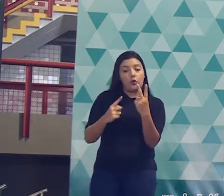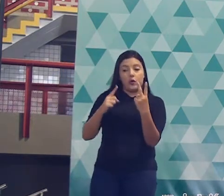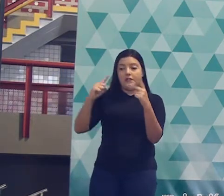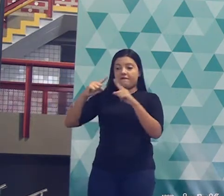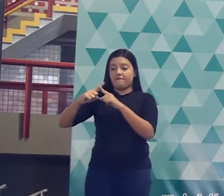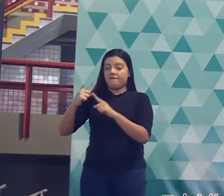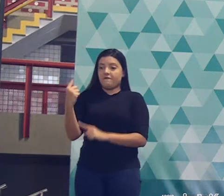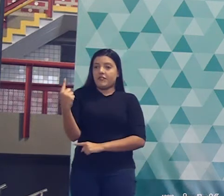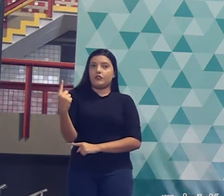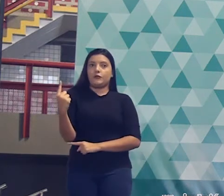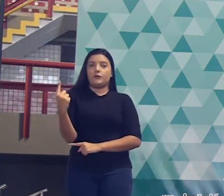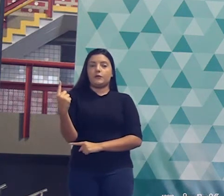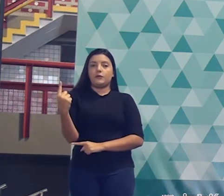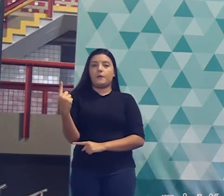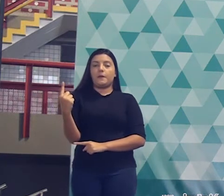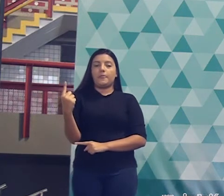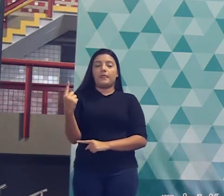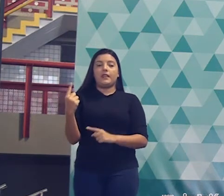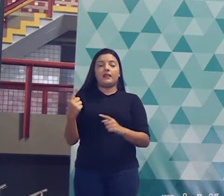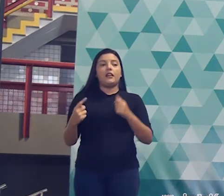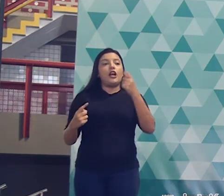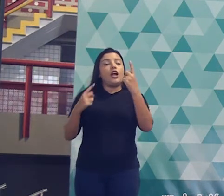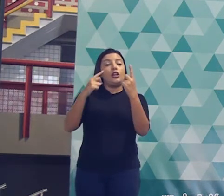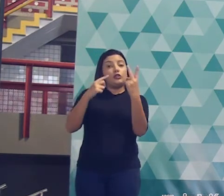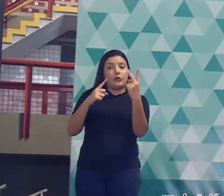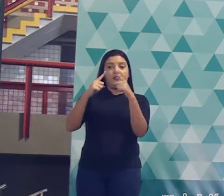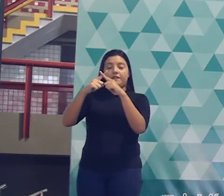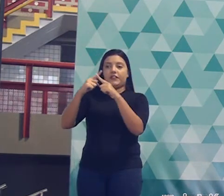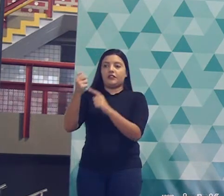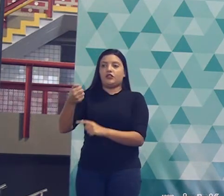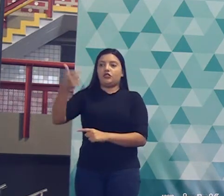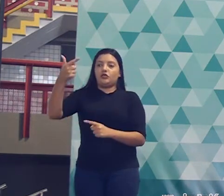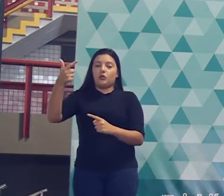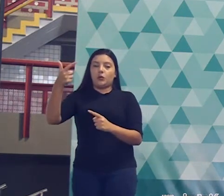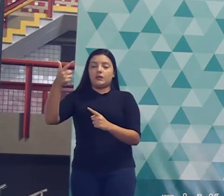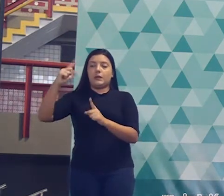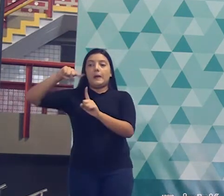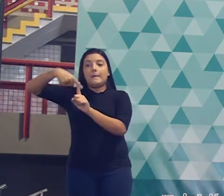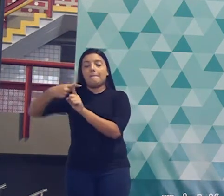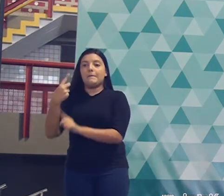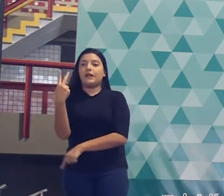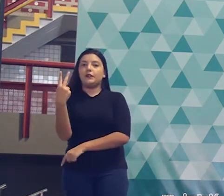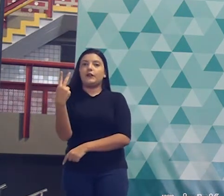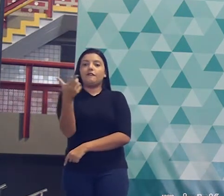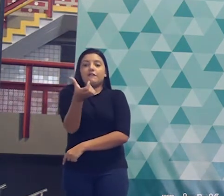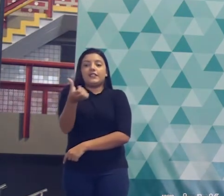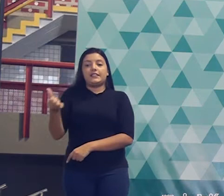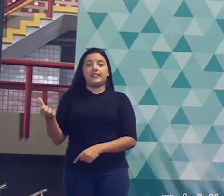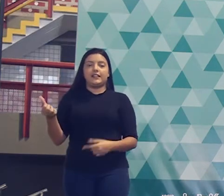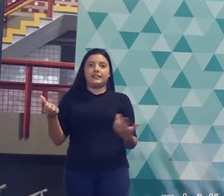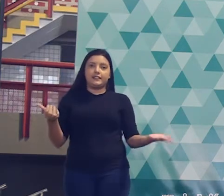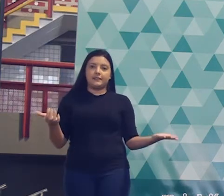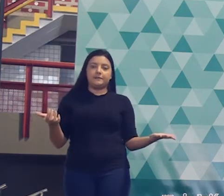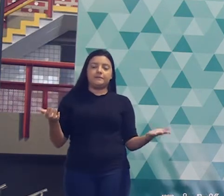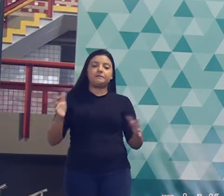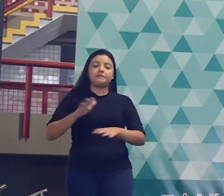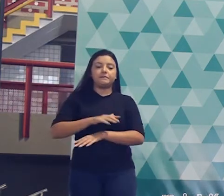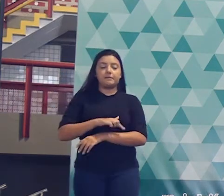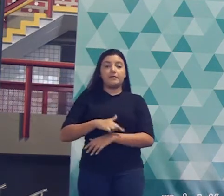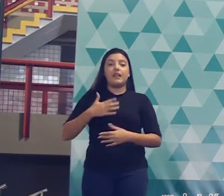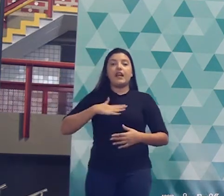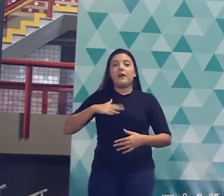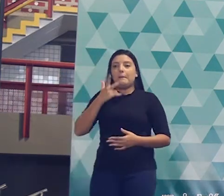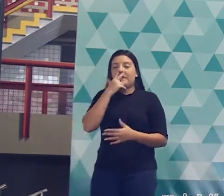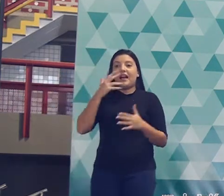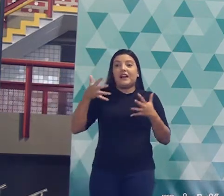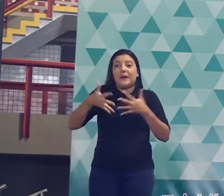1. 2 vezes 12, 24. 24 mais 2, 26. Agora que chega a parte um pouco mais assim,